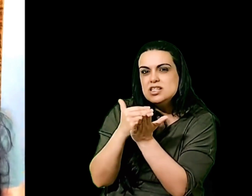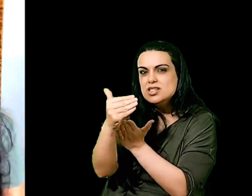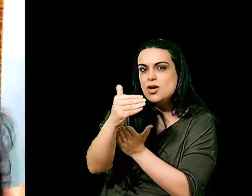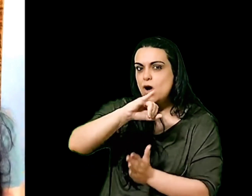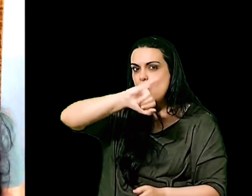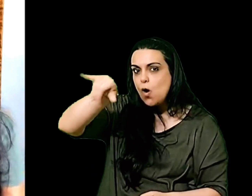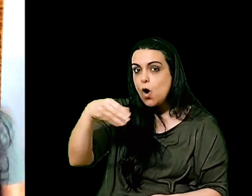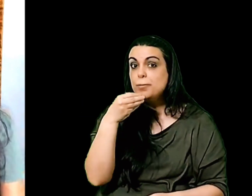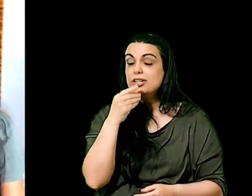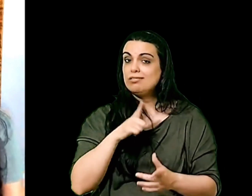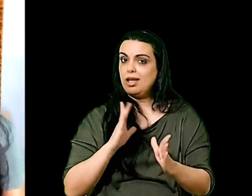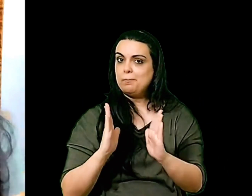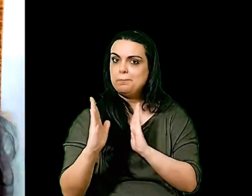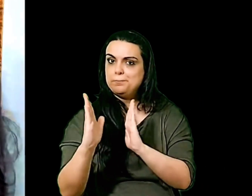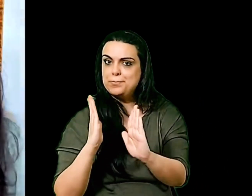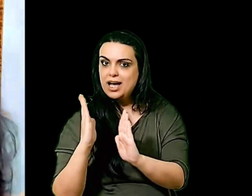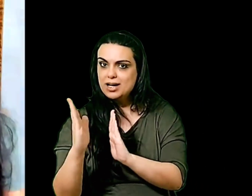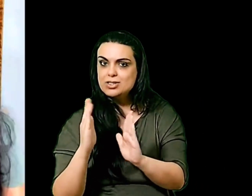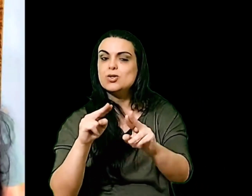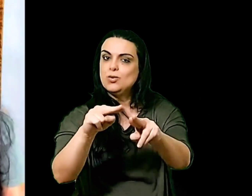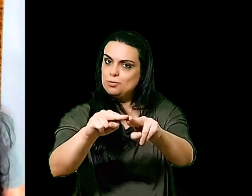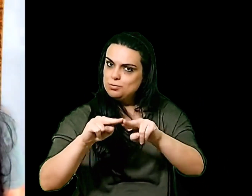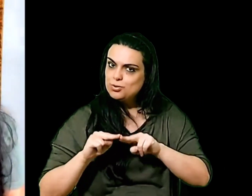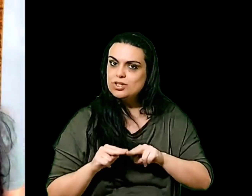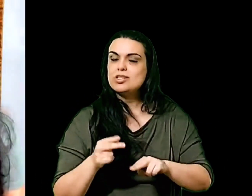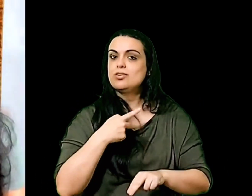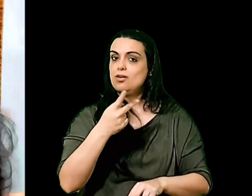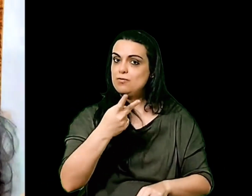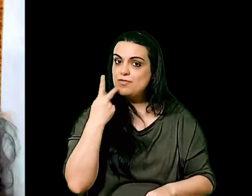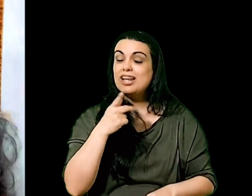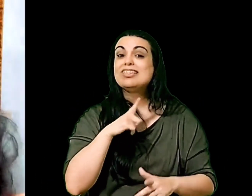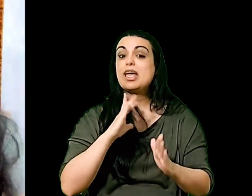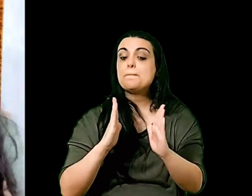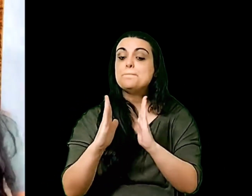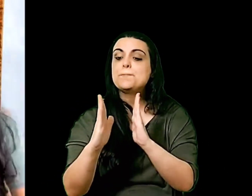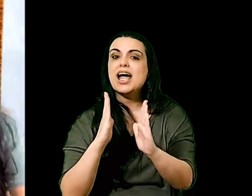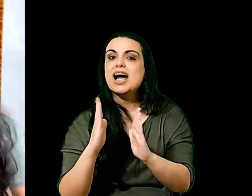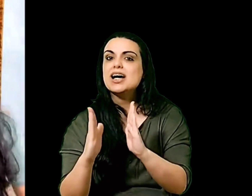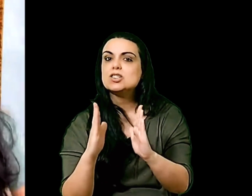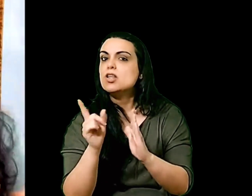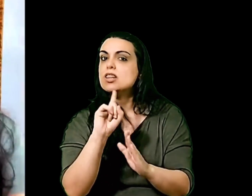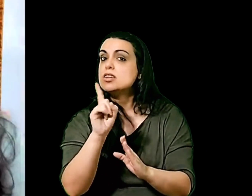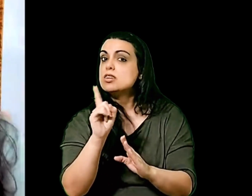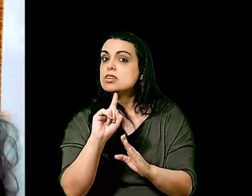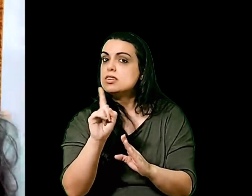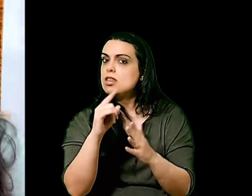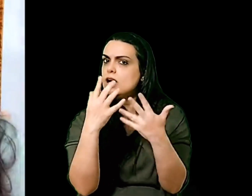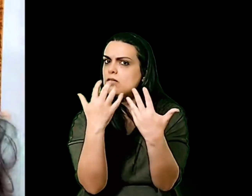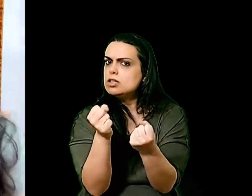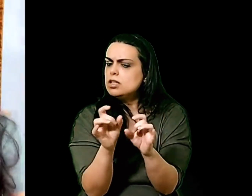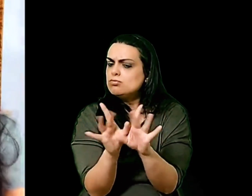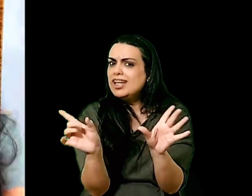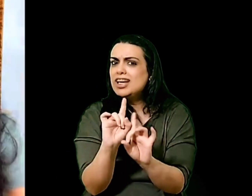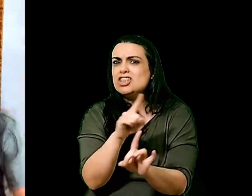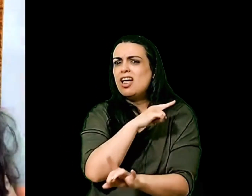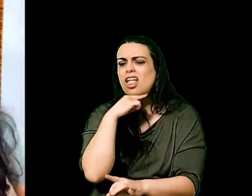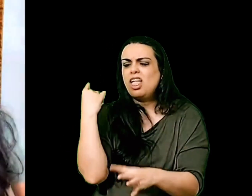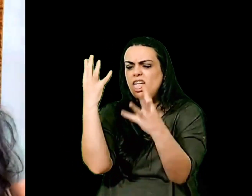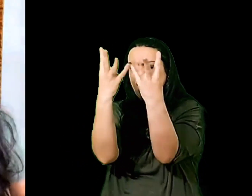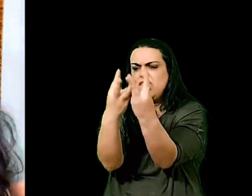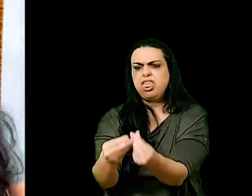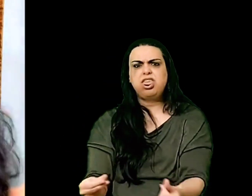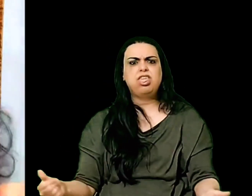no início, oportunidade tem prazo. E é por isso que eu estou dizendo isso aqui para você. Tem prazo, não deixe